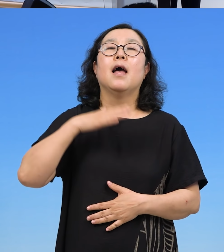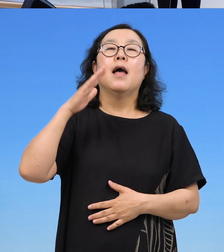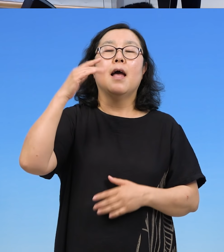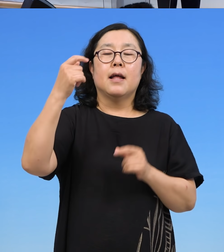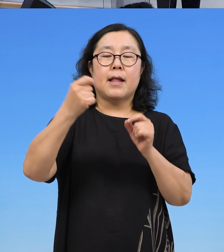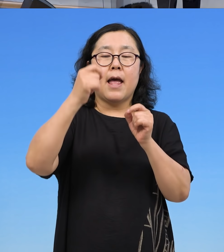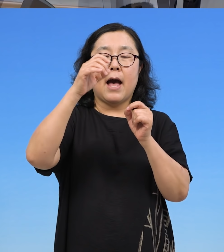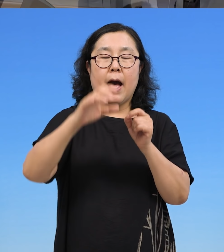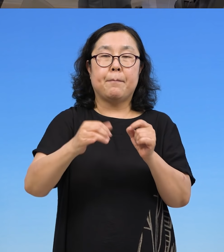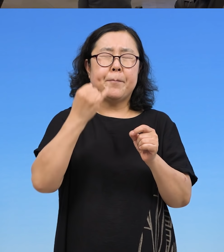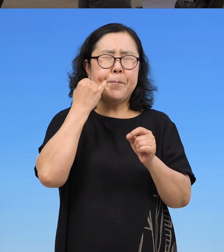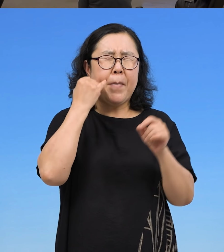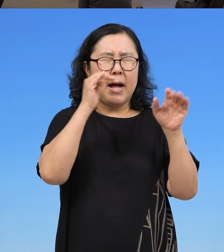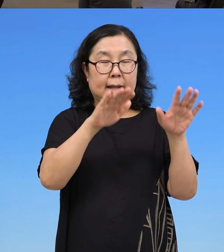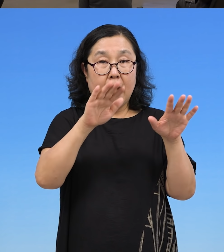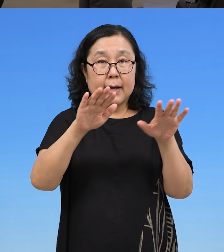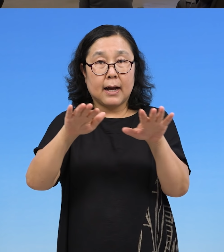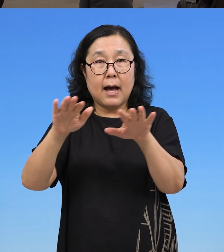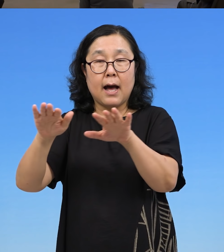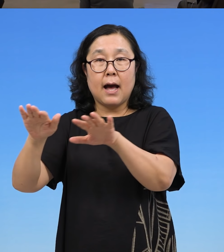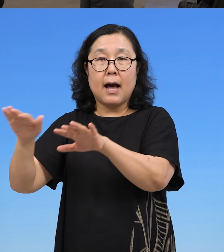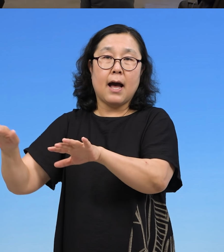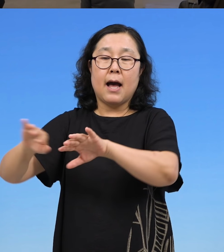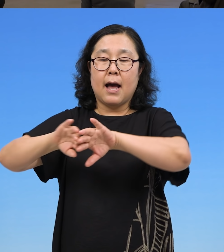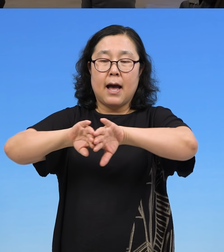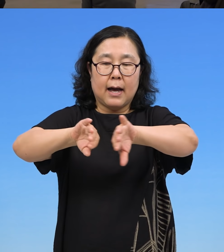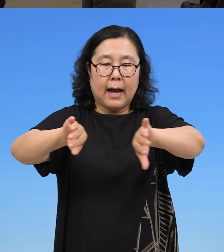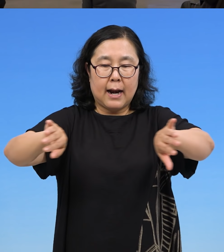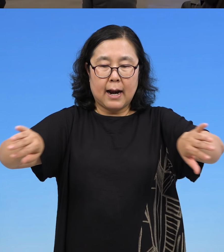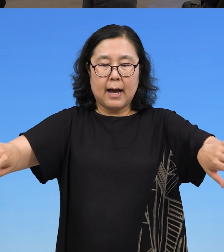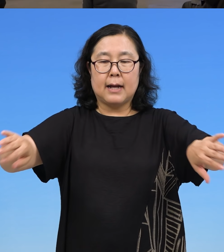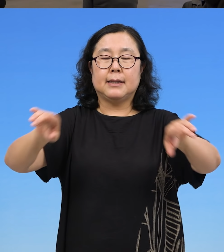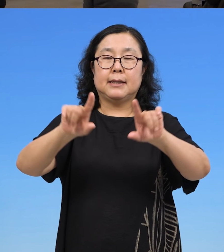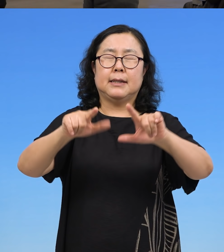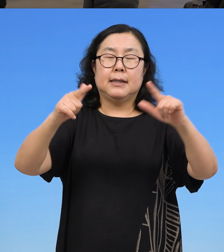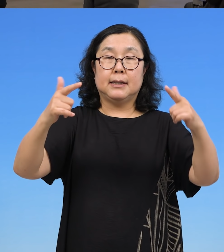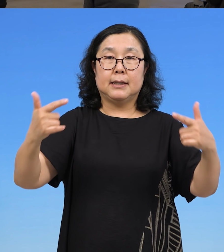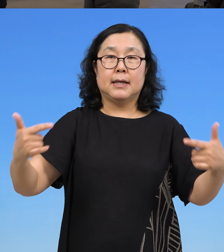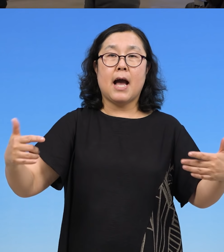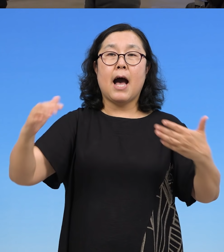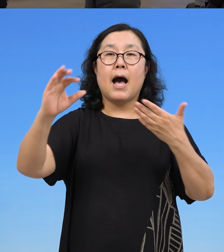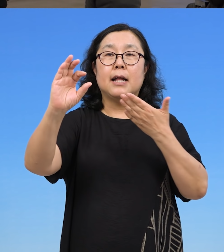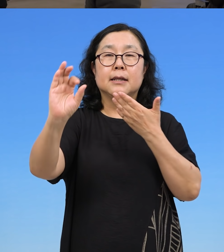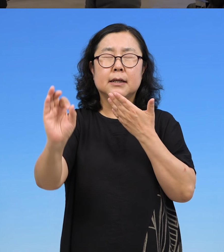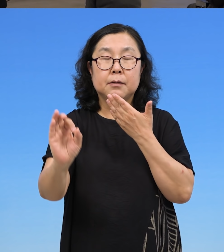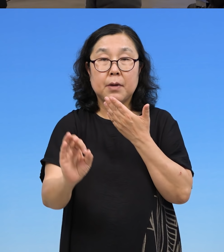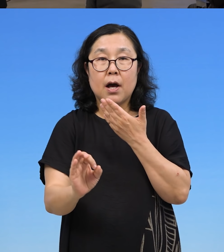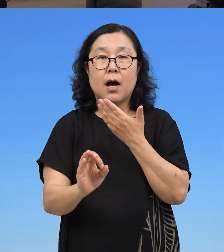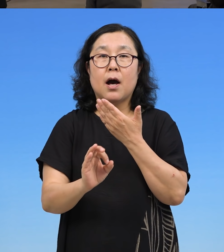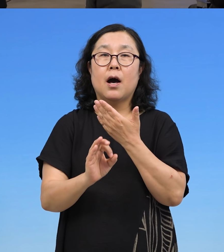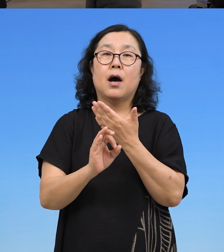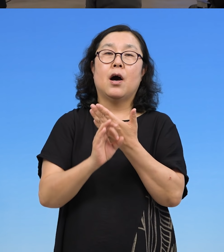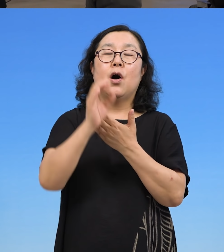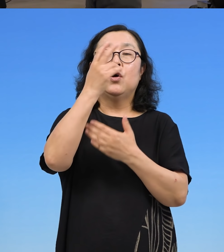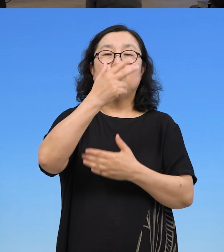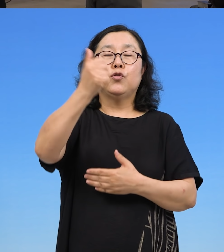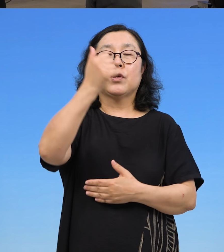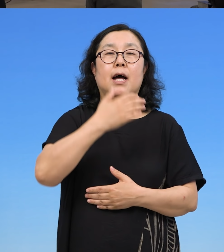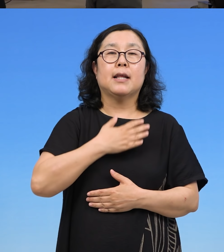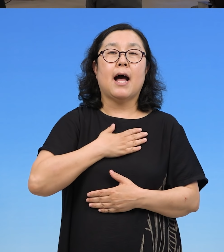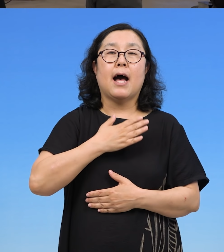앞에 바다가 갈라지지 않으면 내 바다가 갈라지지 않으면